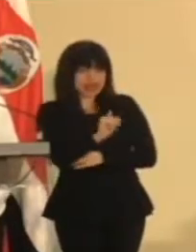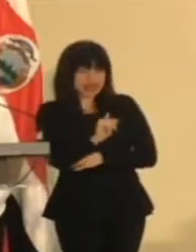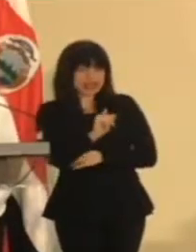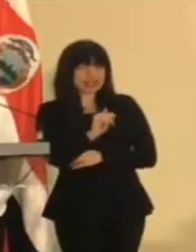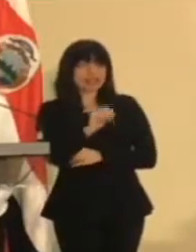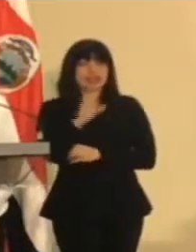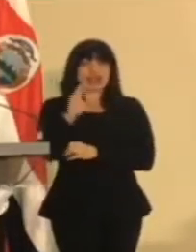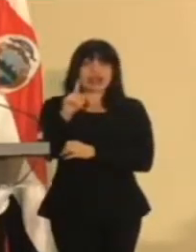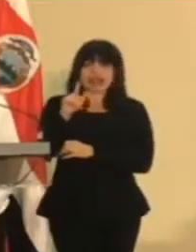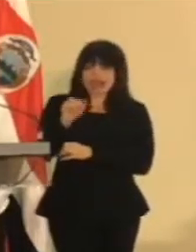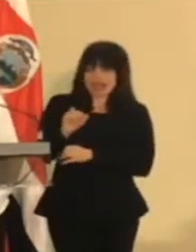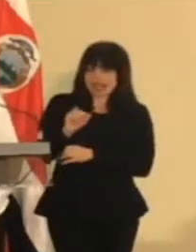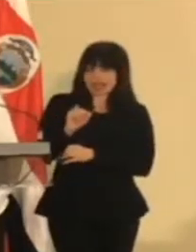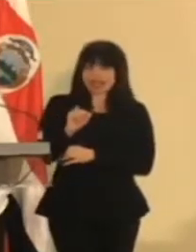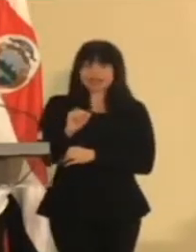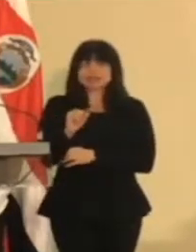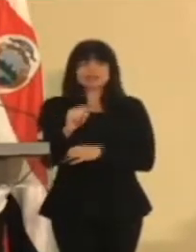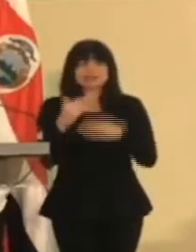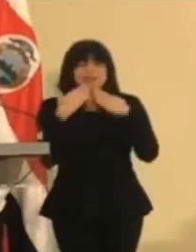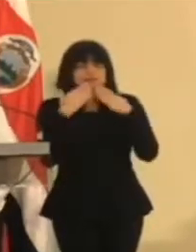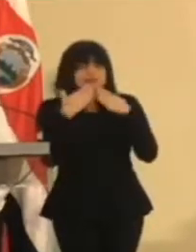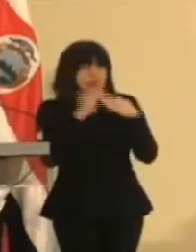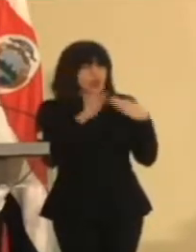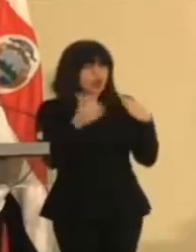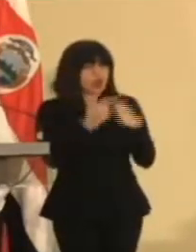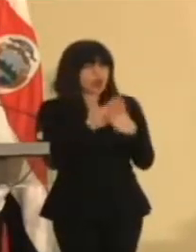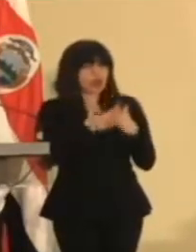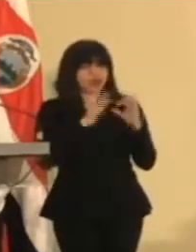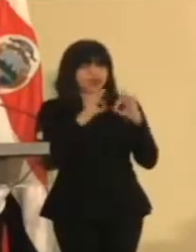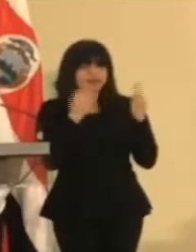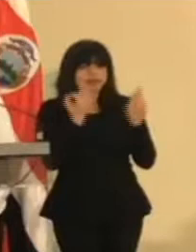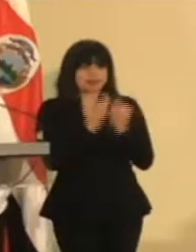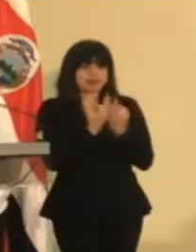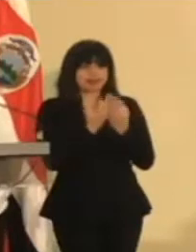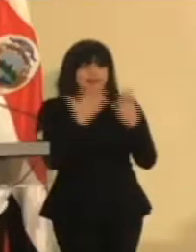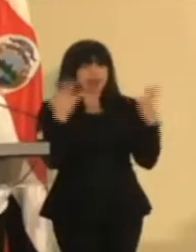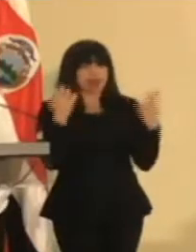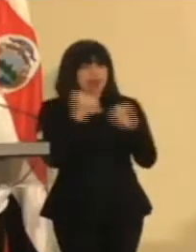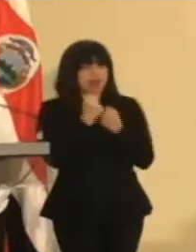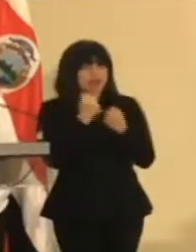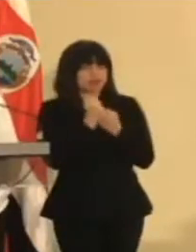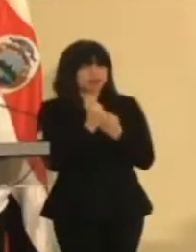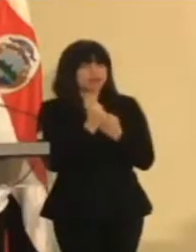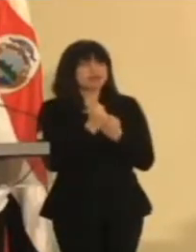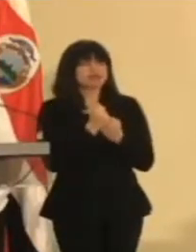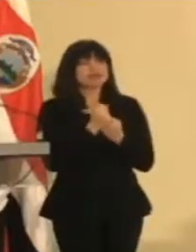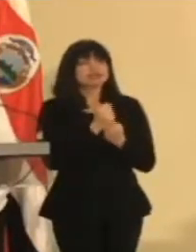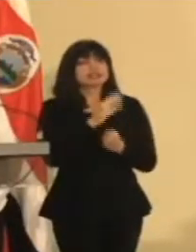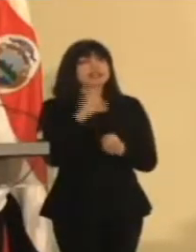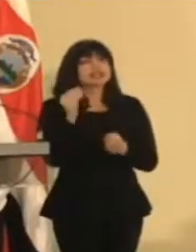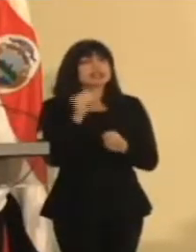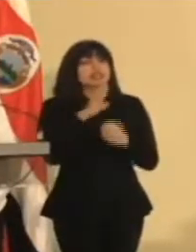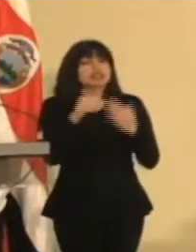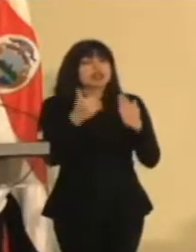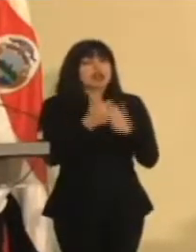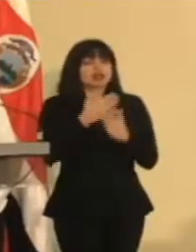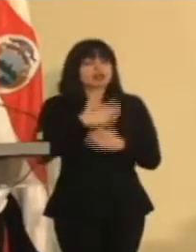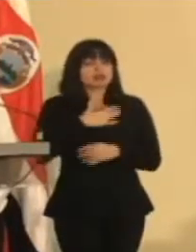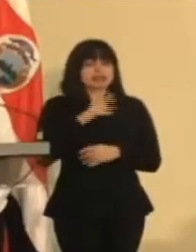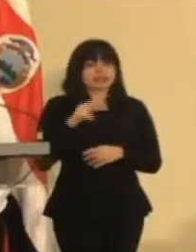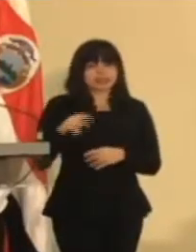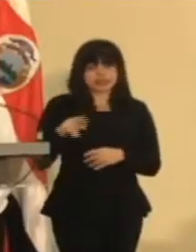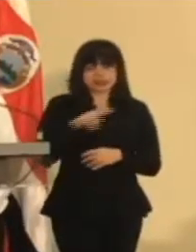al Clay, a toda mi familia, un gran apoyo, y a todos mis